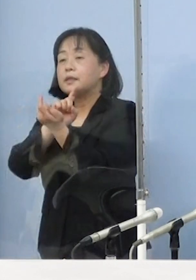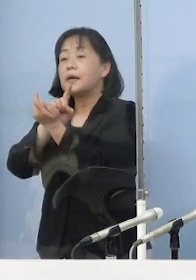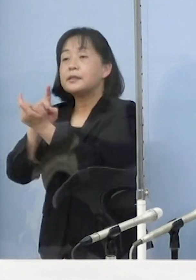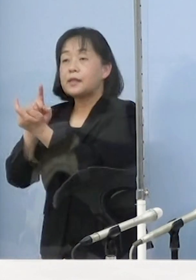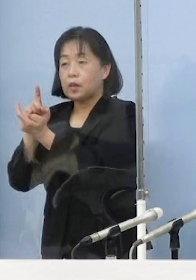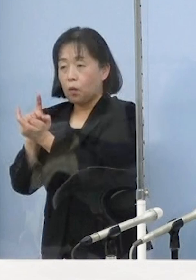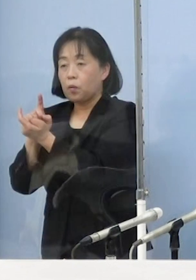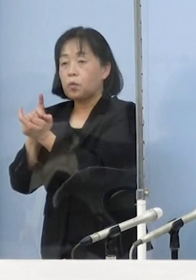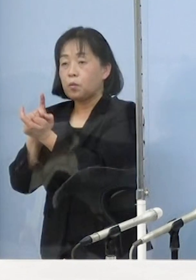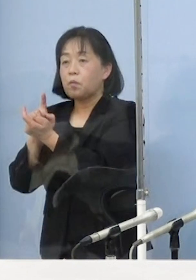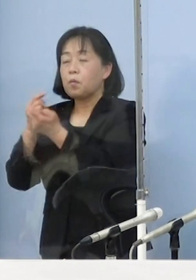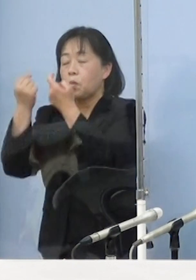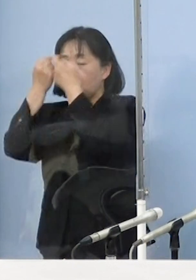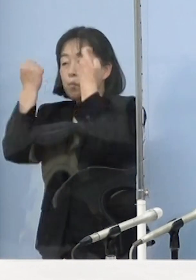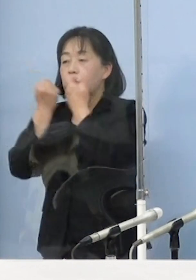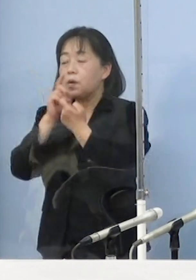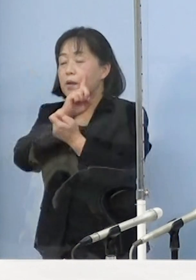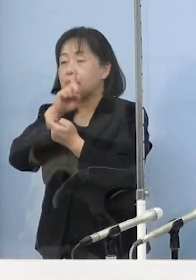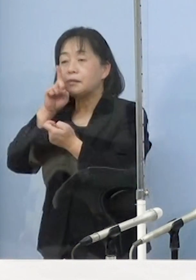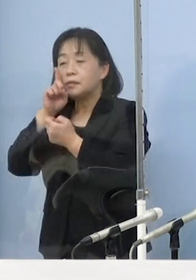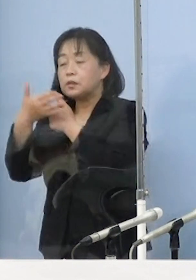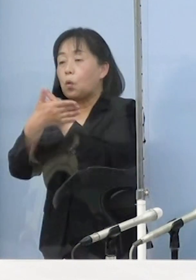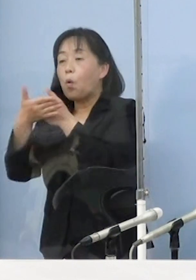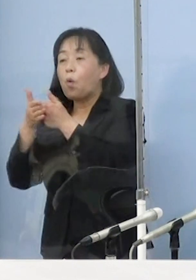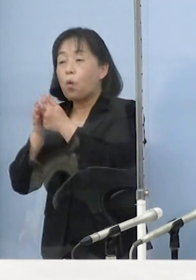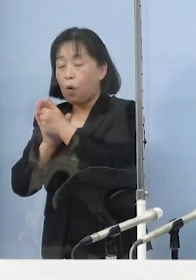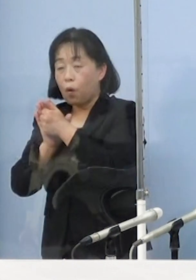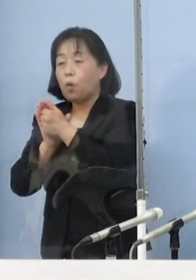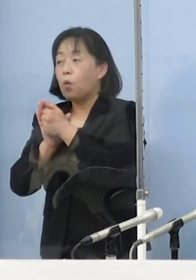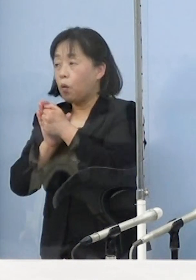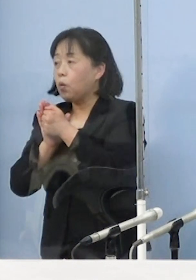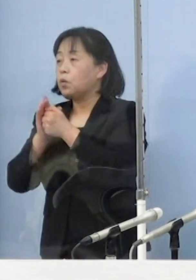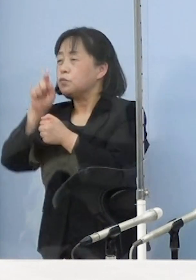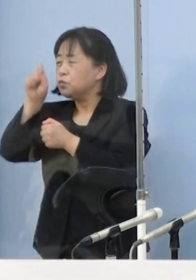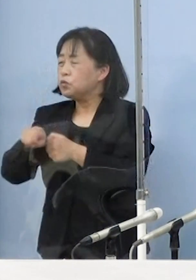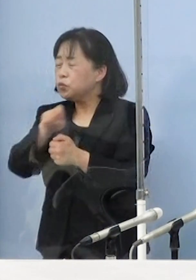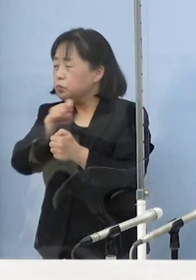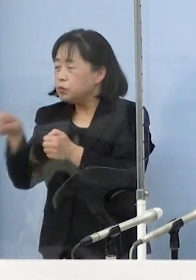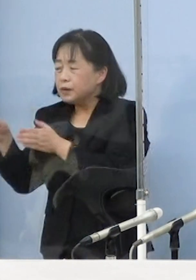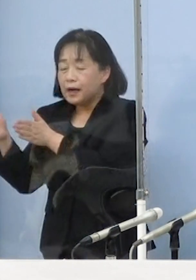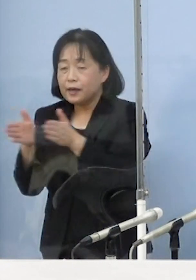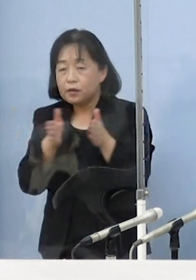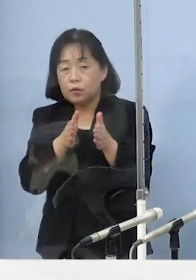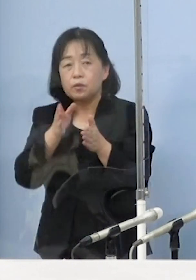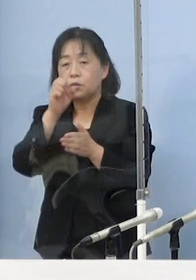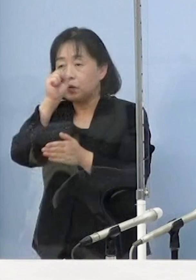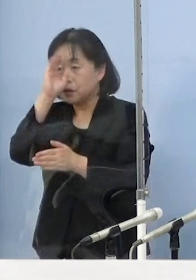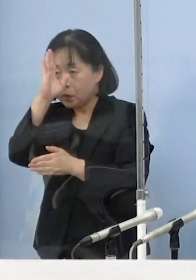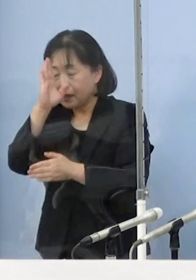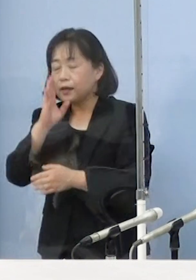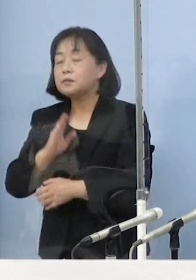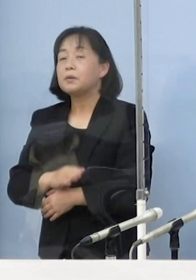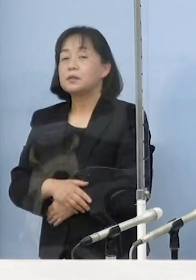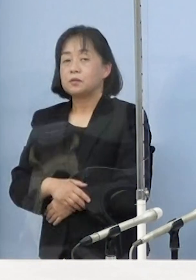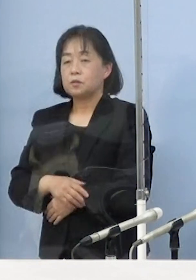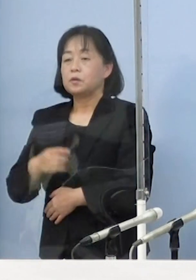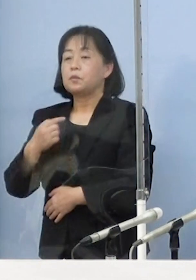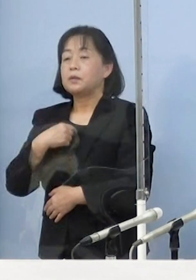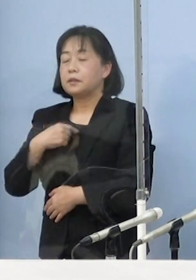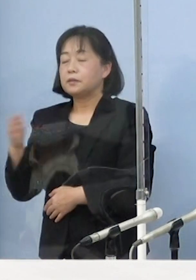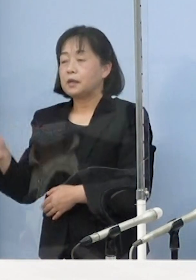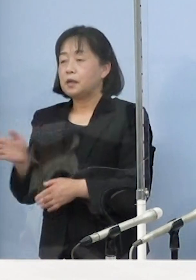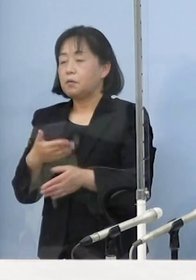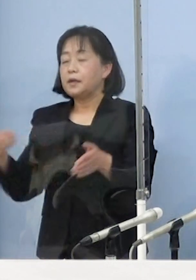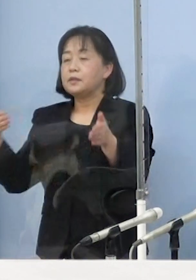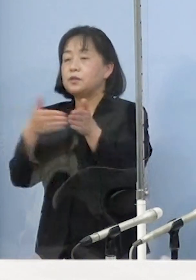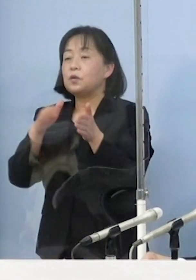してのプライバシーの保護、十分にご配慮いただきますようによろしくお願いを申し上げます。私の方からは以